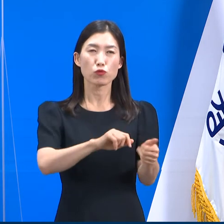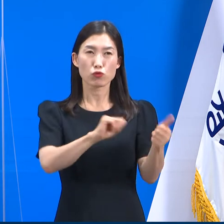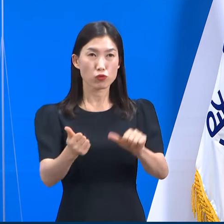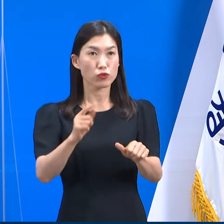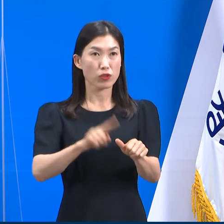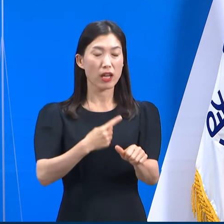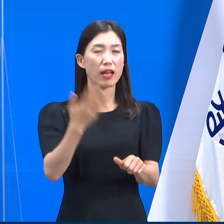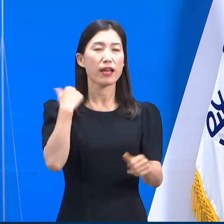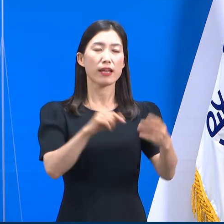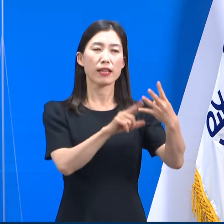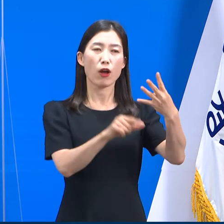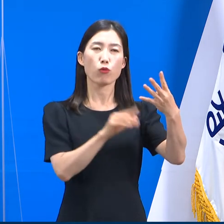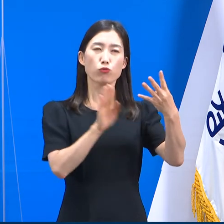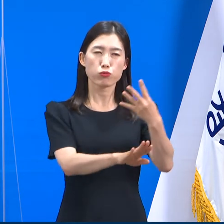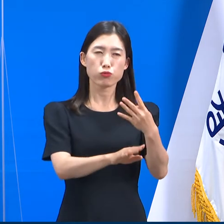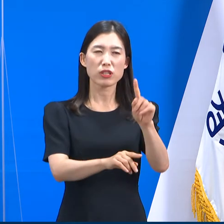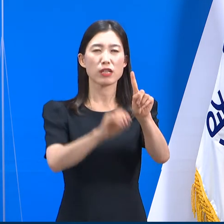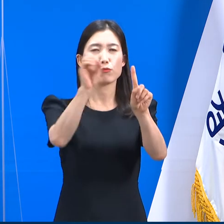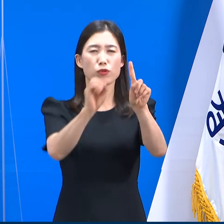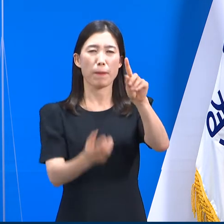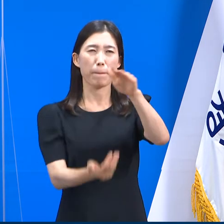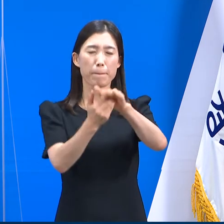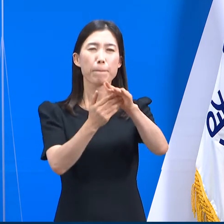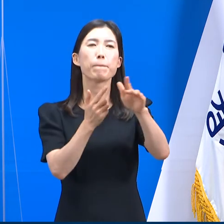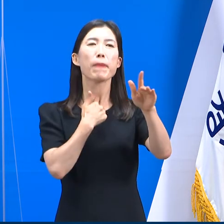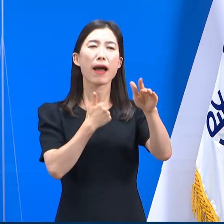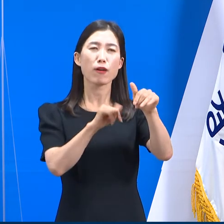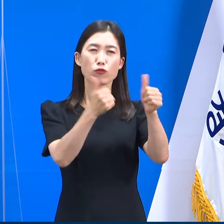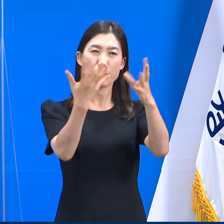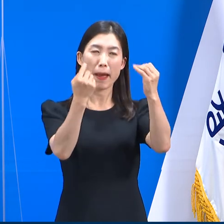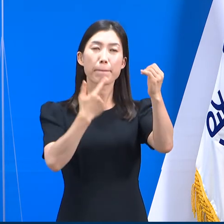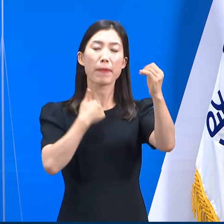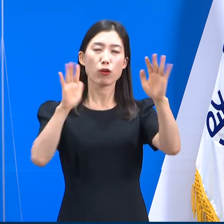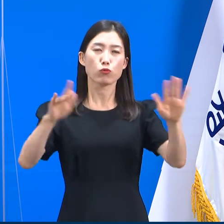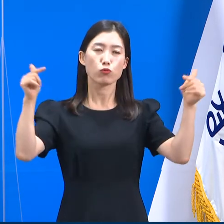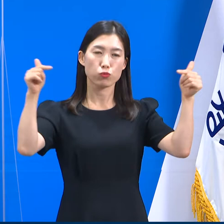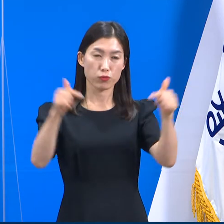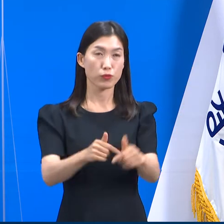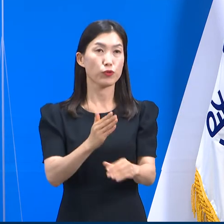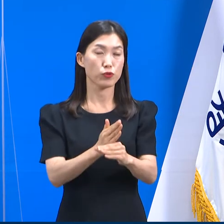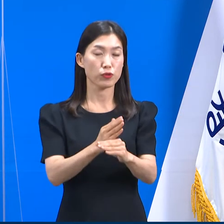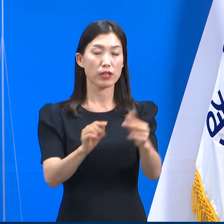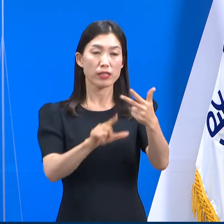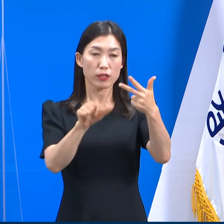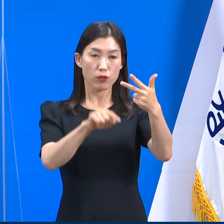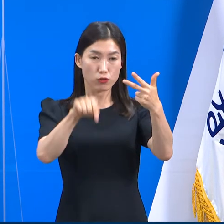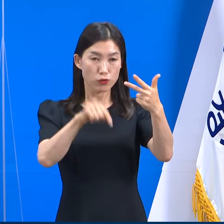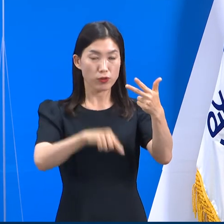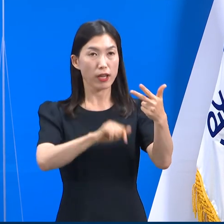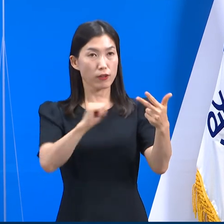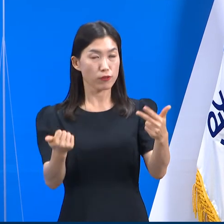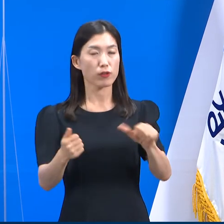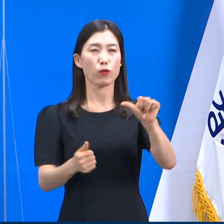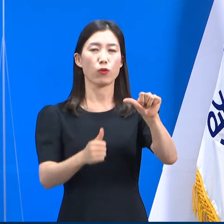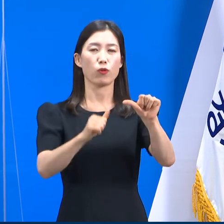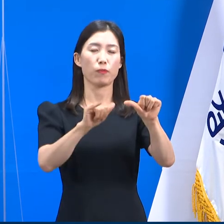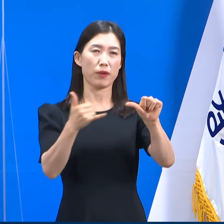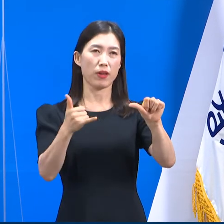4월 1%를 기록한 이후 지속적으로 감소하고 있습니다. 7월 사망자는 5명이며